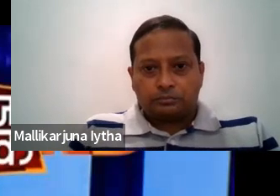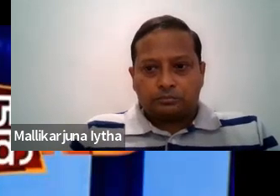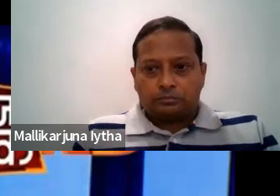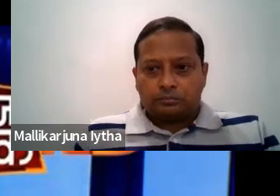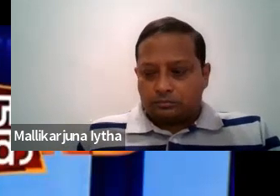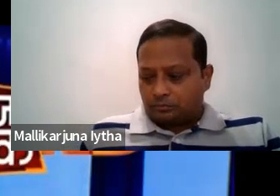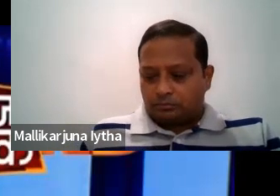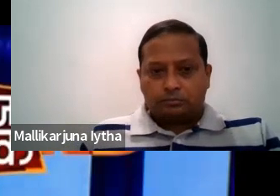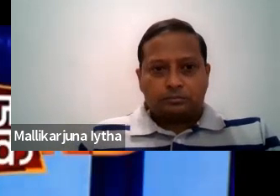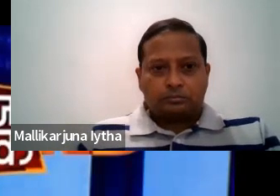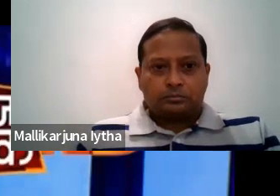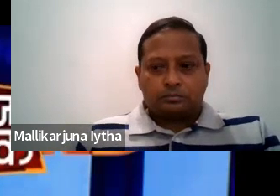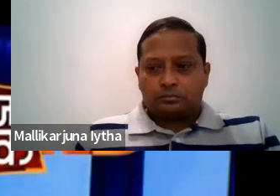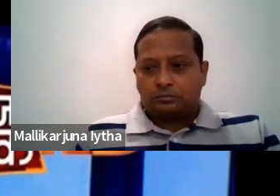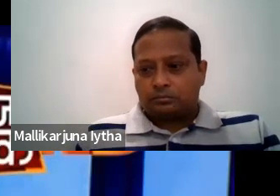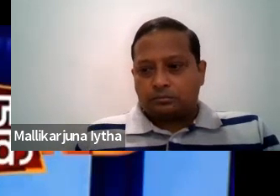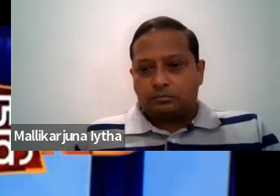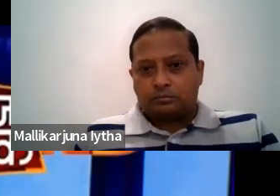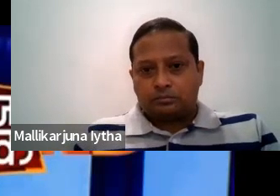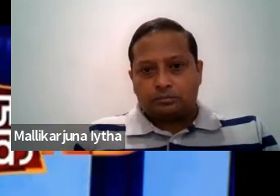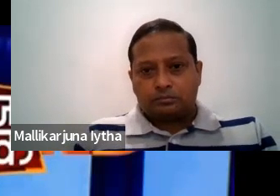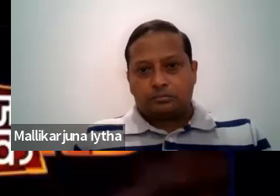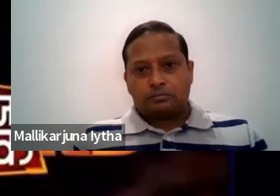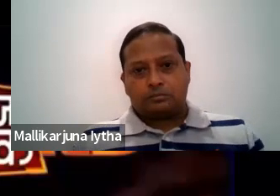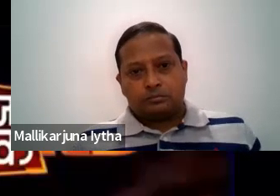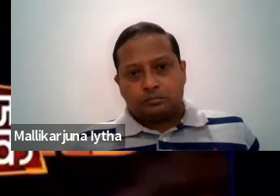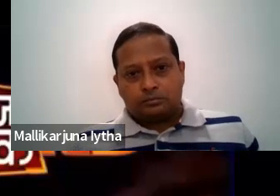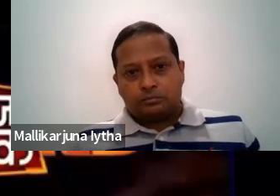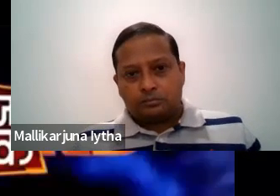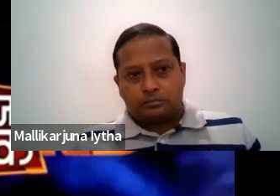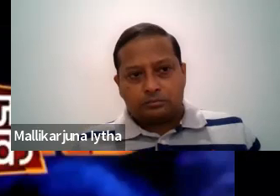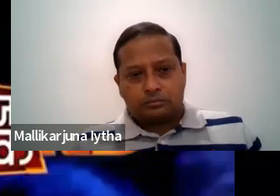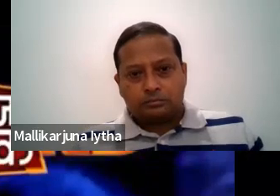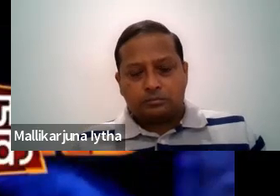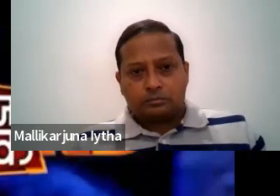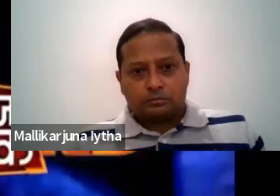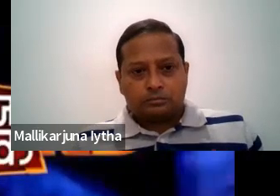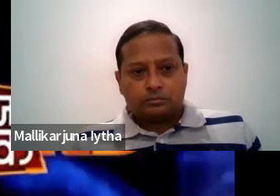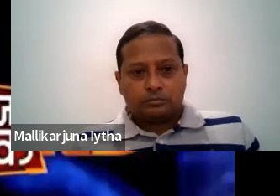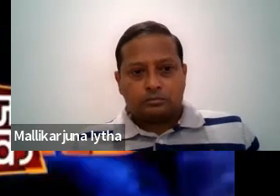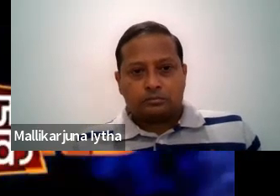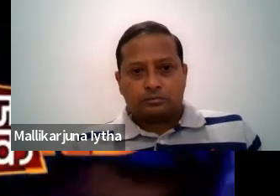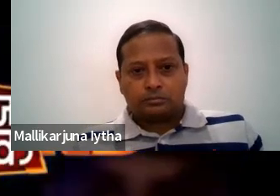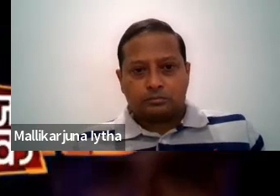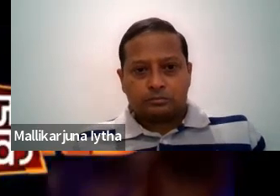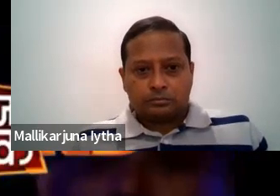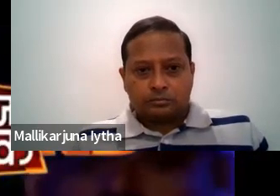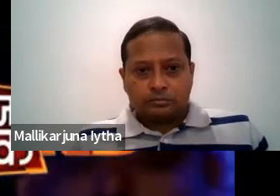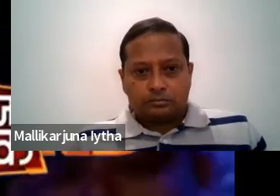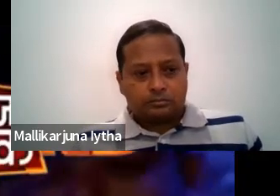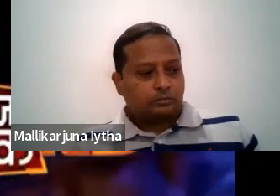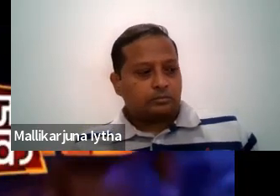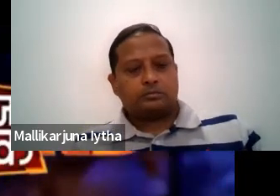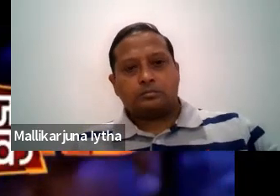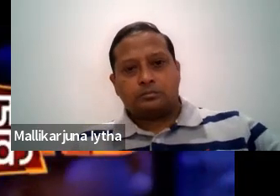इन चीज़ों को लेकर? अंजना, जैसे कि आपने कहा कि 2015 दिसंबर में माननीय प्रधानमंत्री जी ने